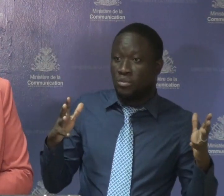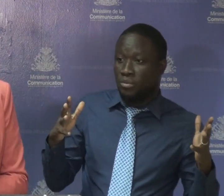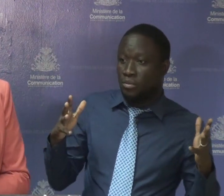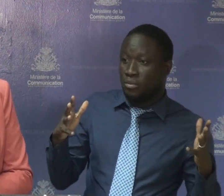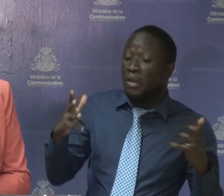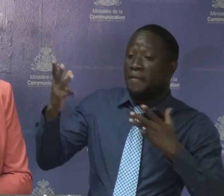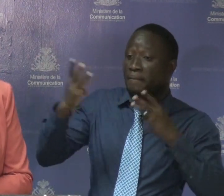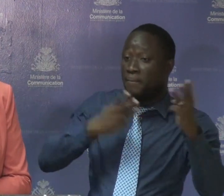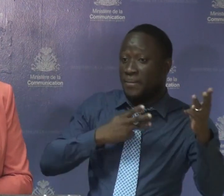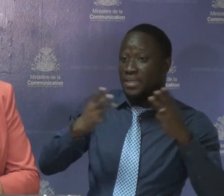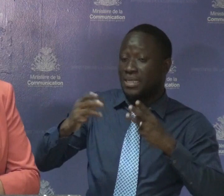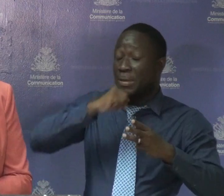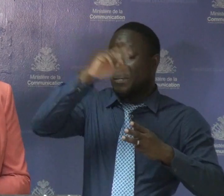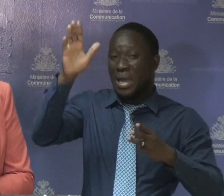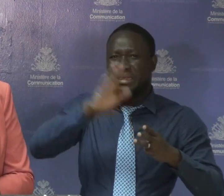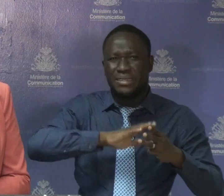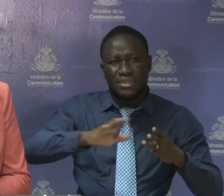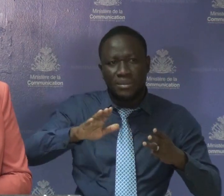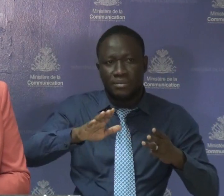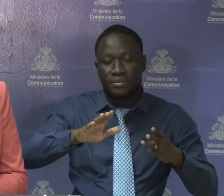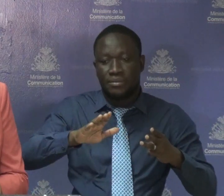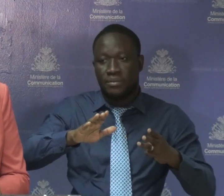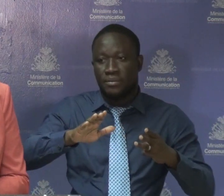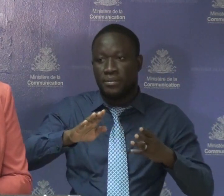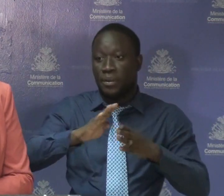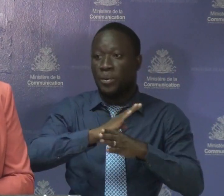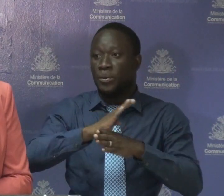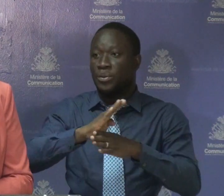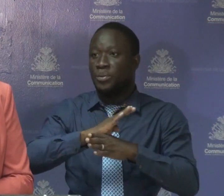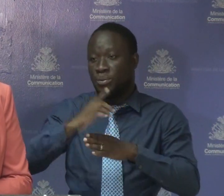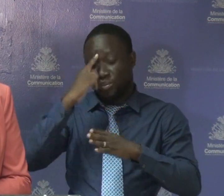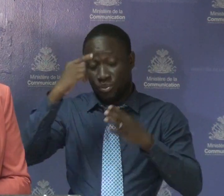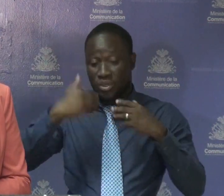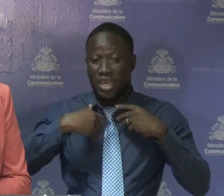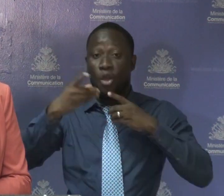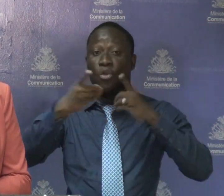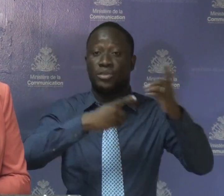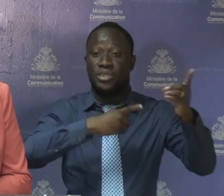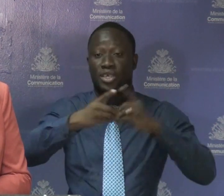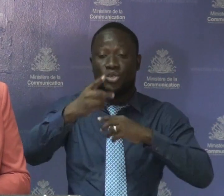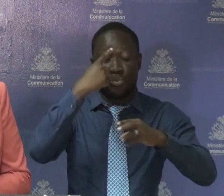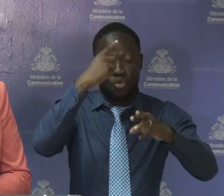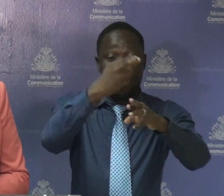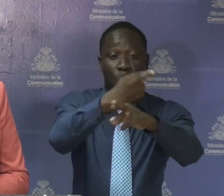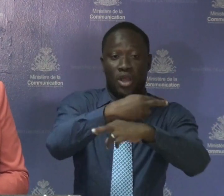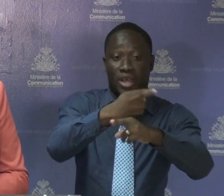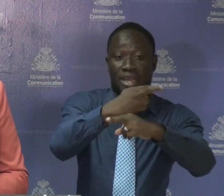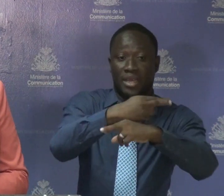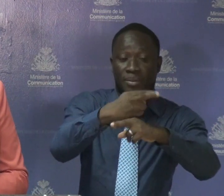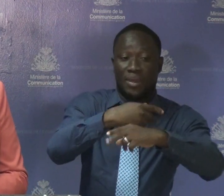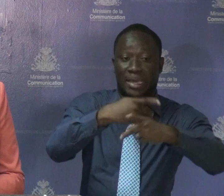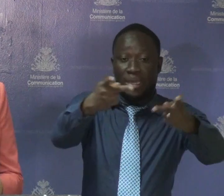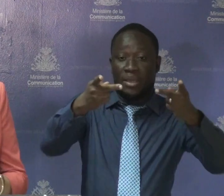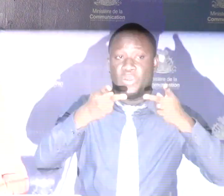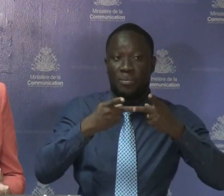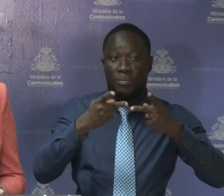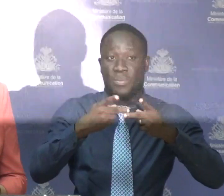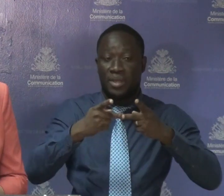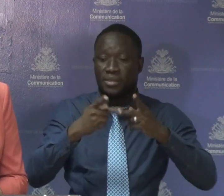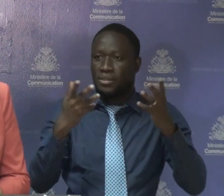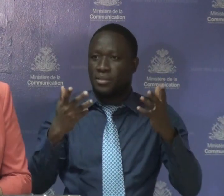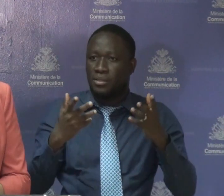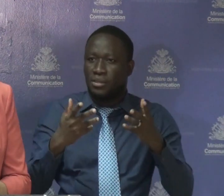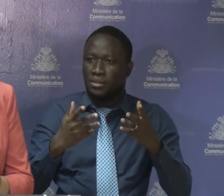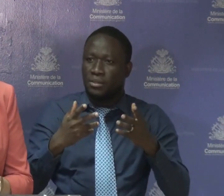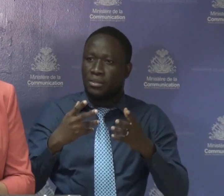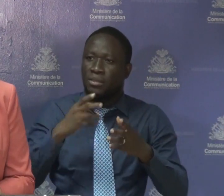ministère touriste, pas jamais équipé pour le gagner en direction d'aménagement des sites touristiques. Et ça,